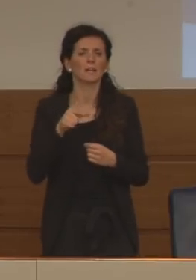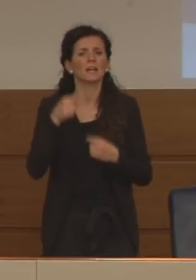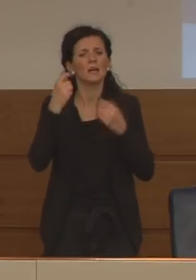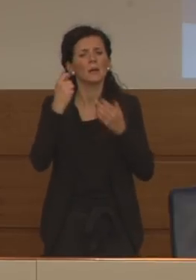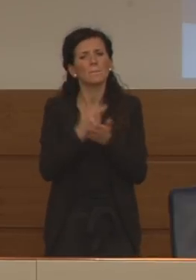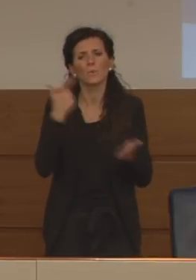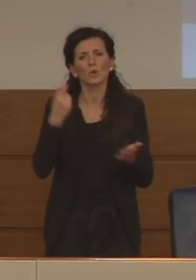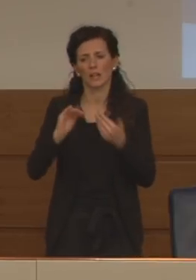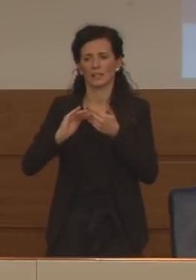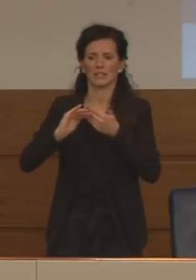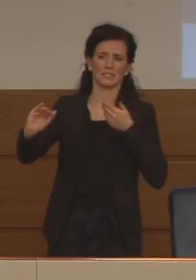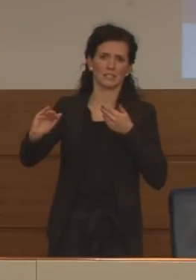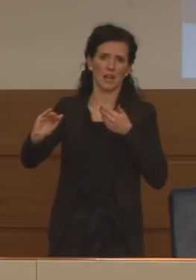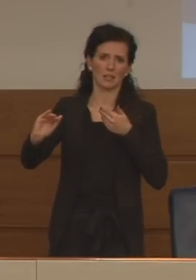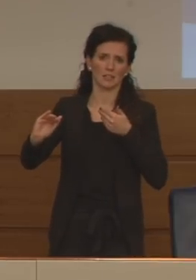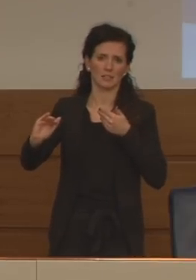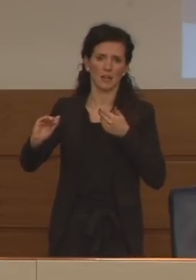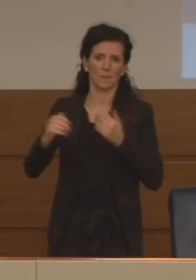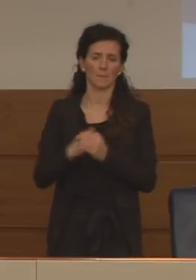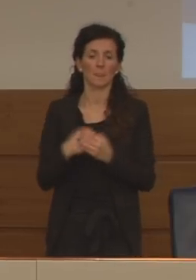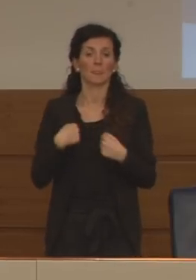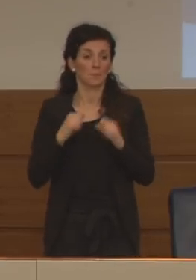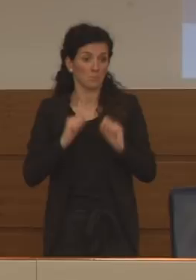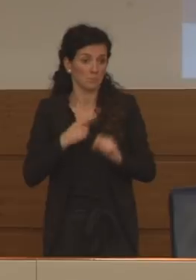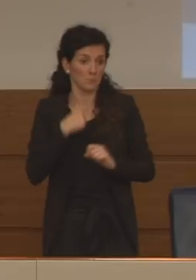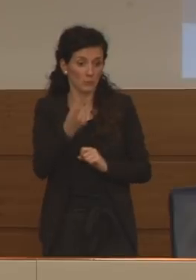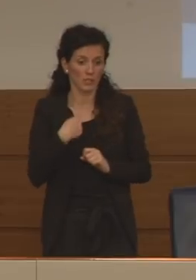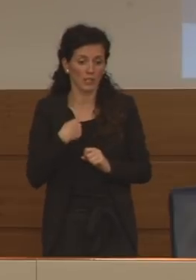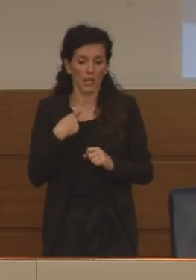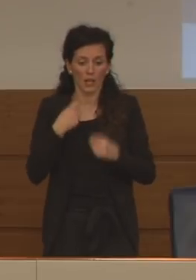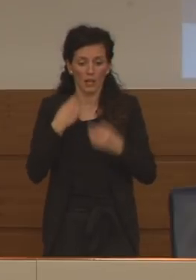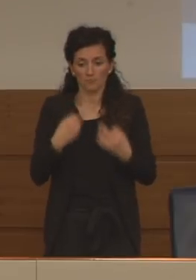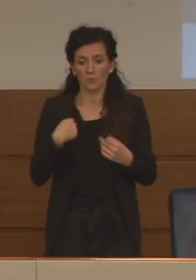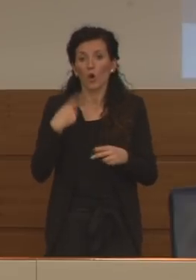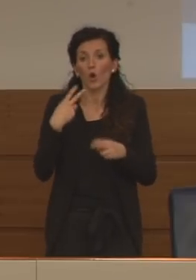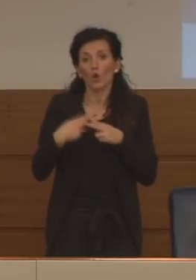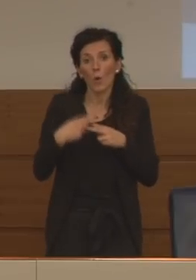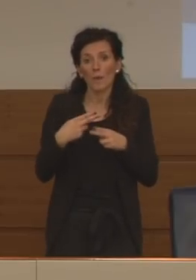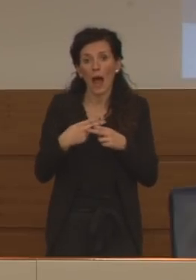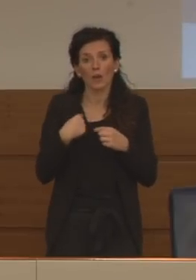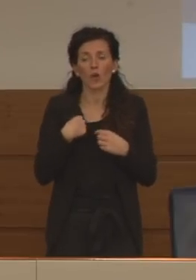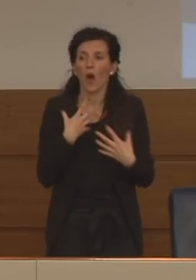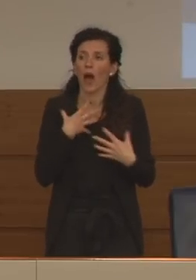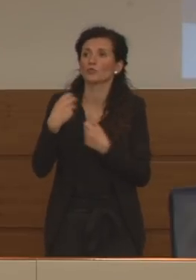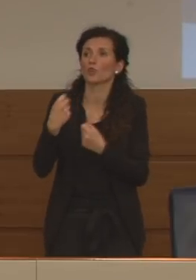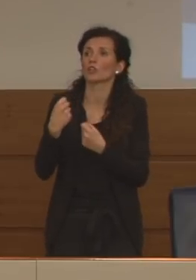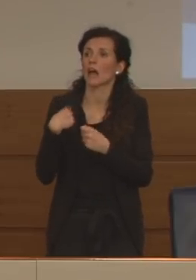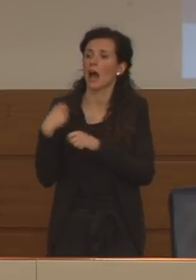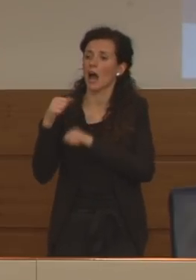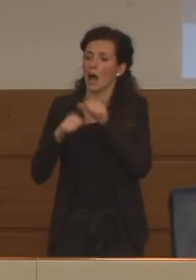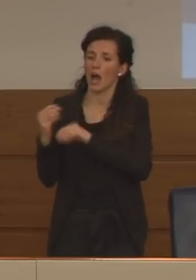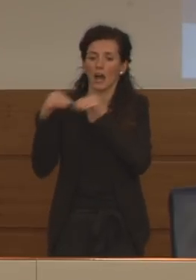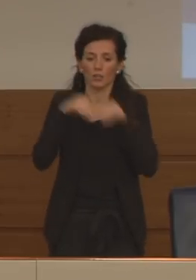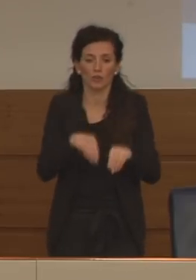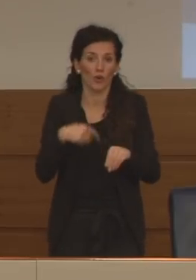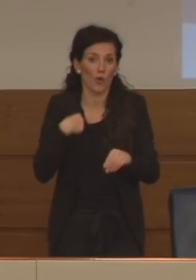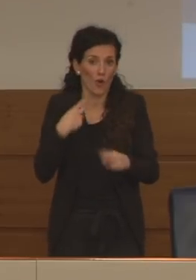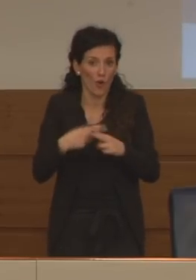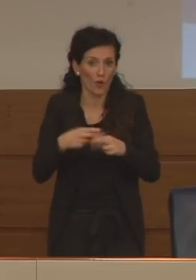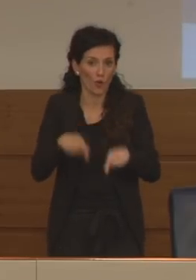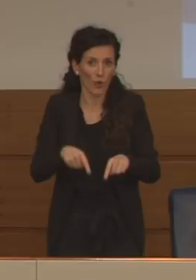io devo dire da romano d'adozione a questo punto visto che ormai passo da alcune settimane sono fisso a